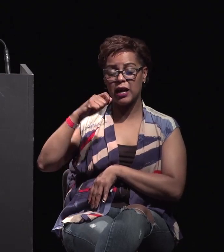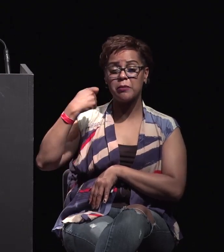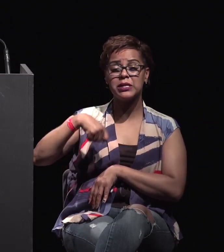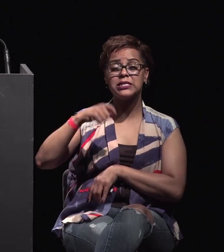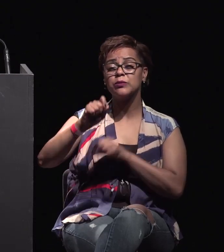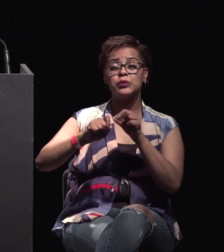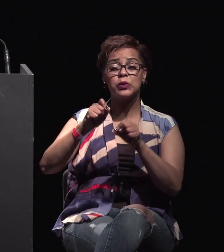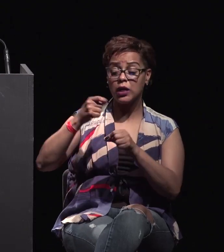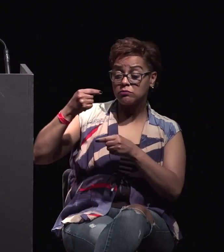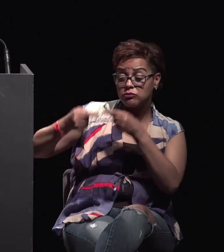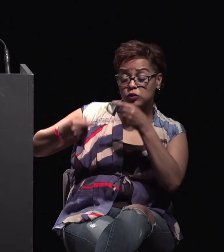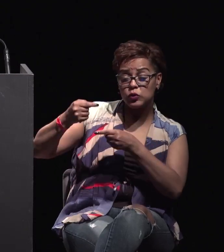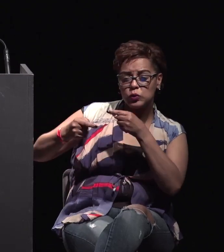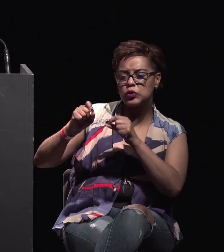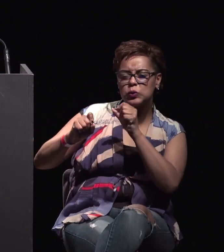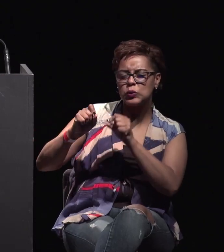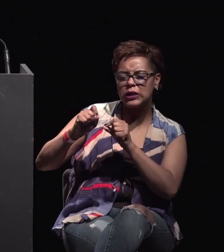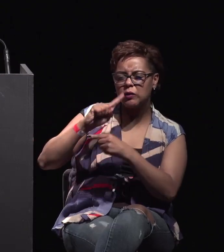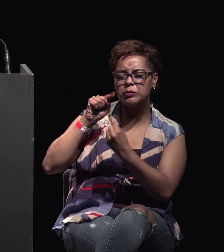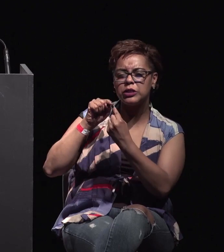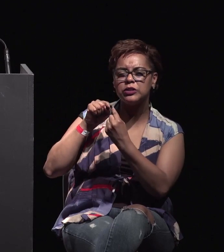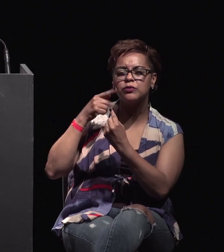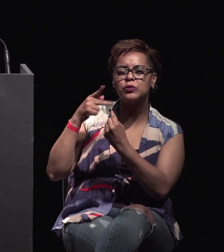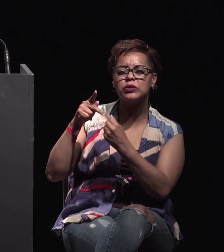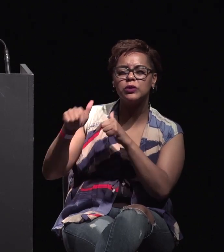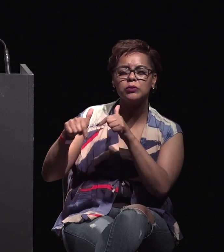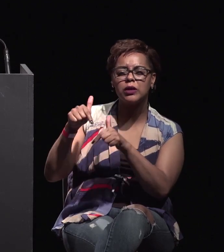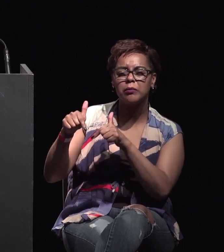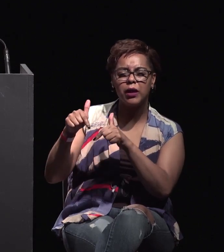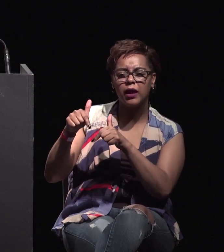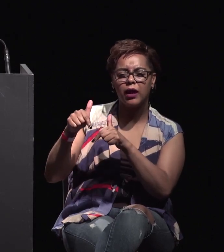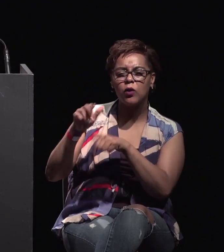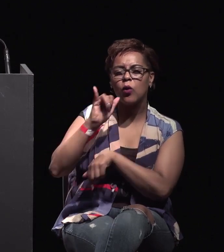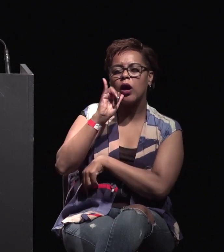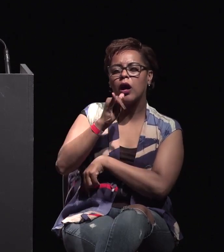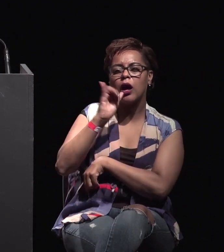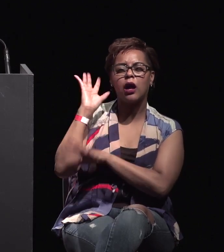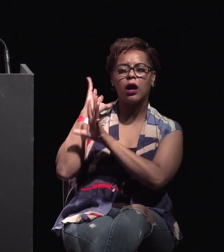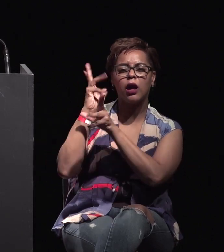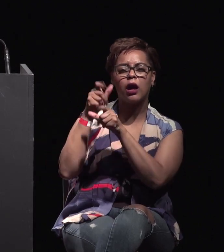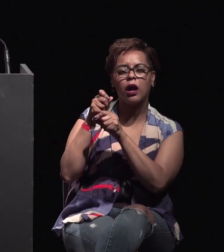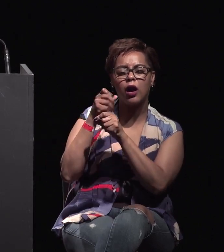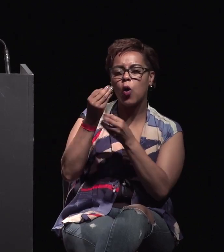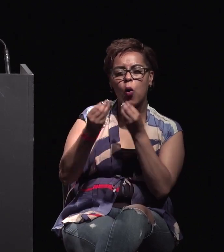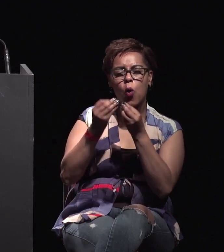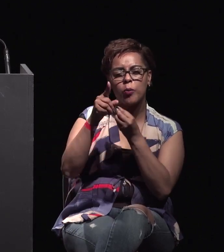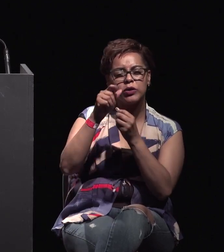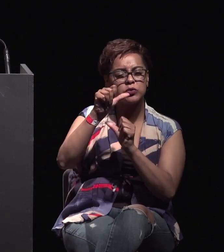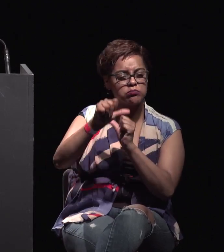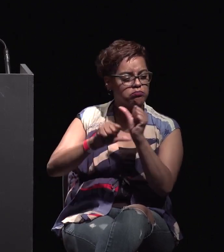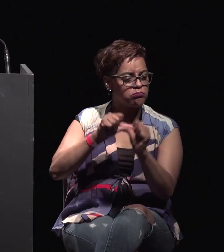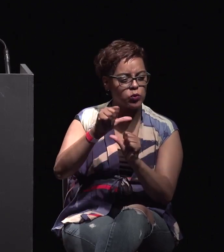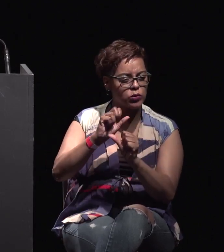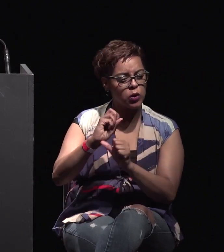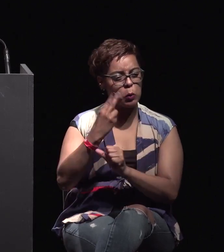de cada uma, quais são as características das narrativas, como isso muda